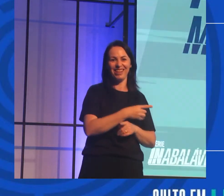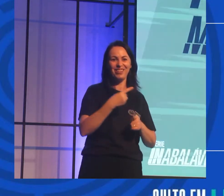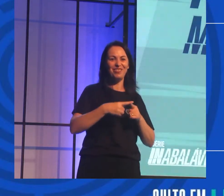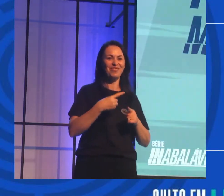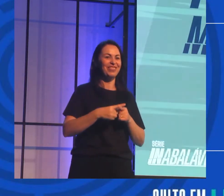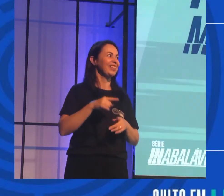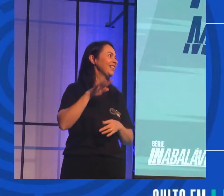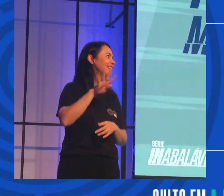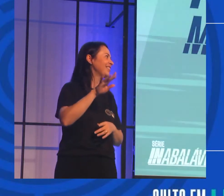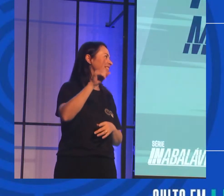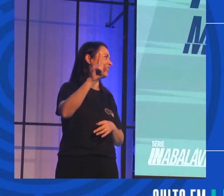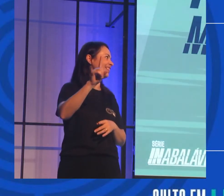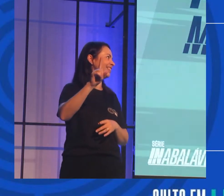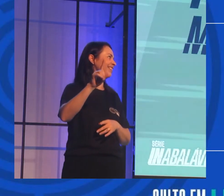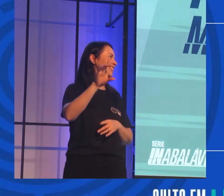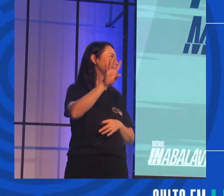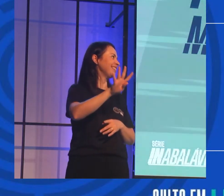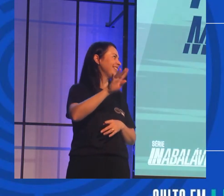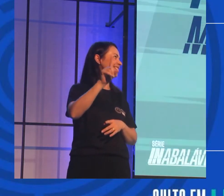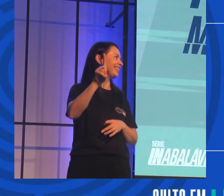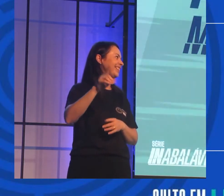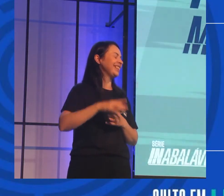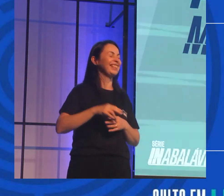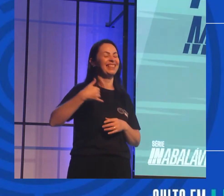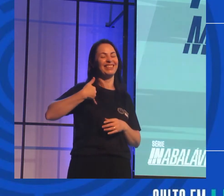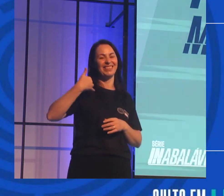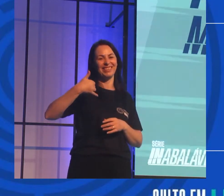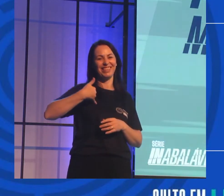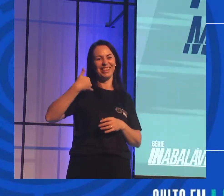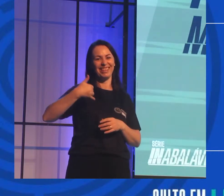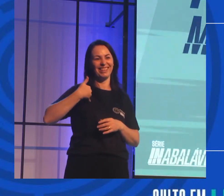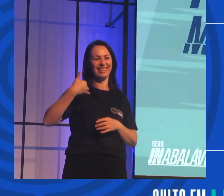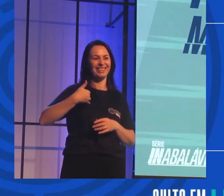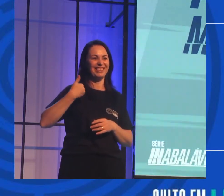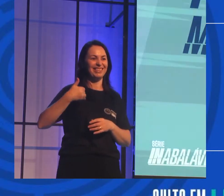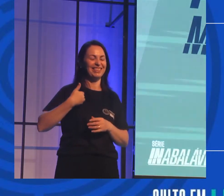41 anos do pastor David.